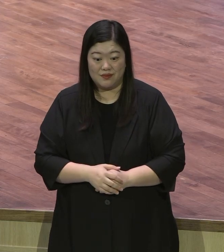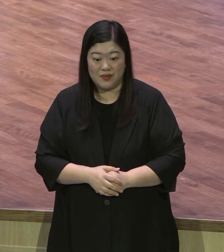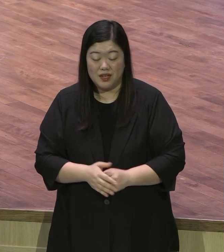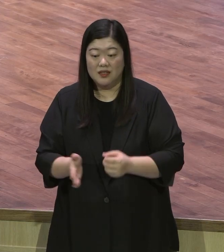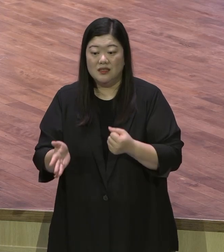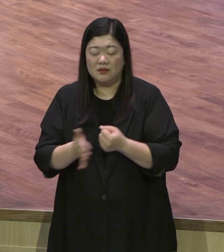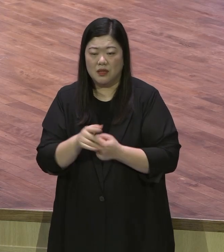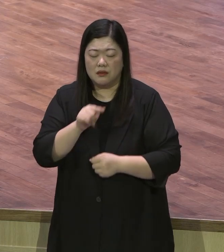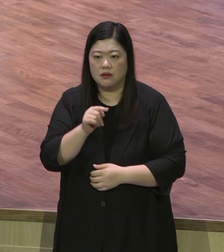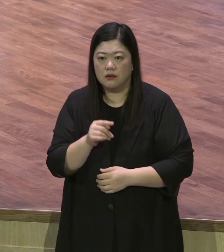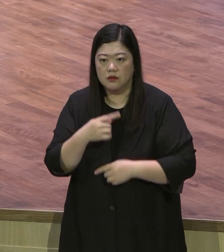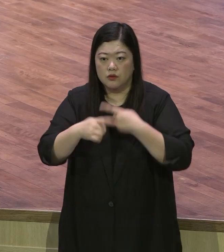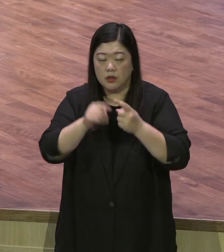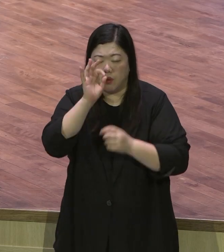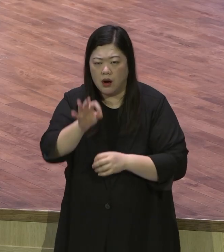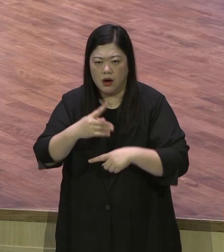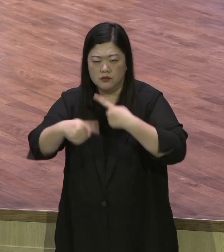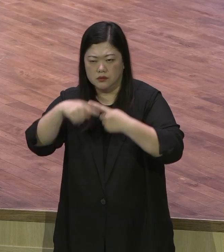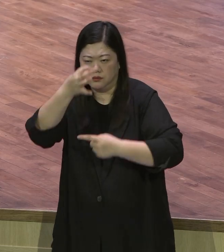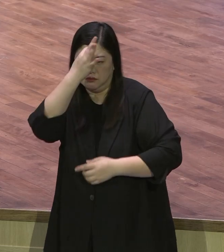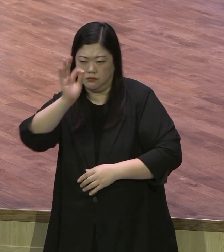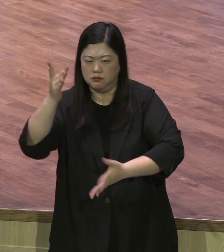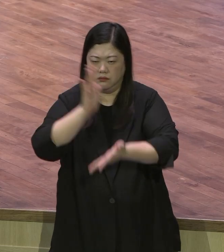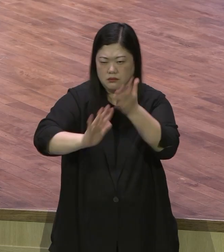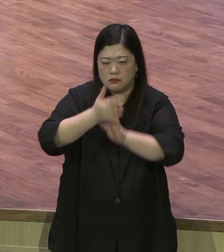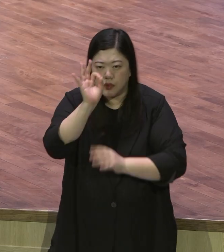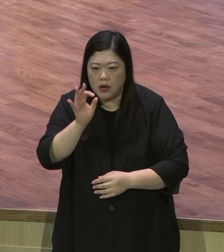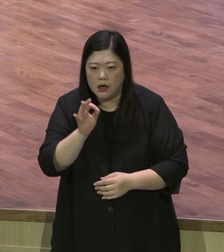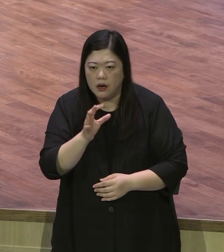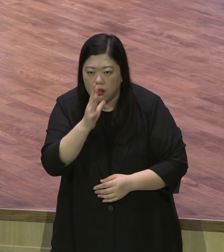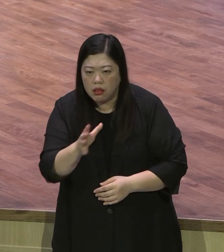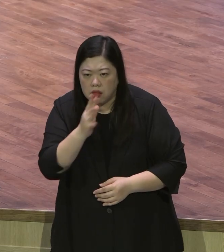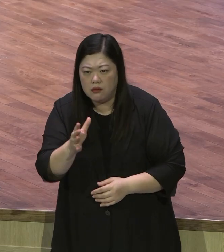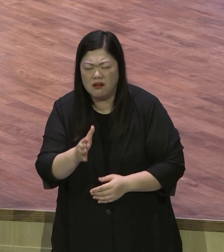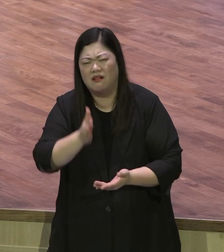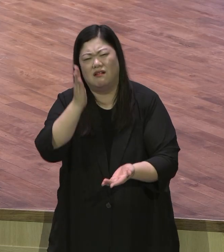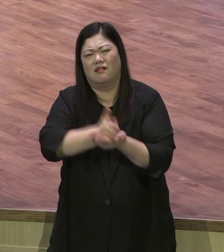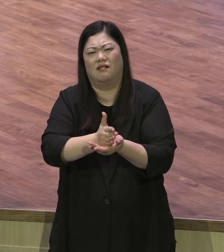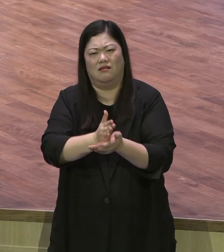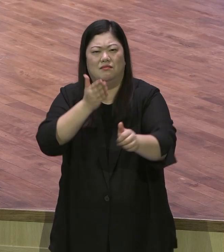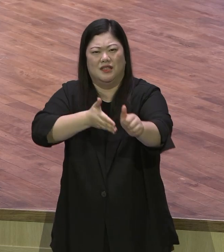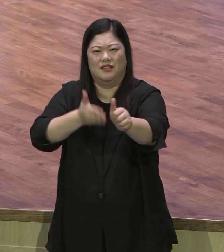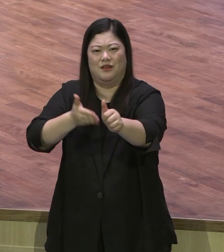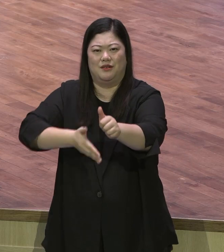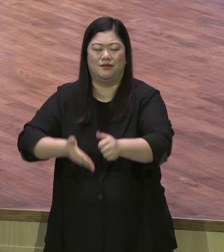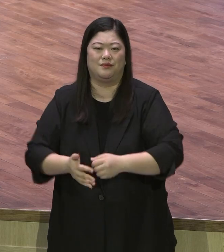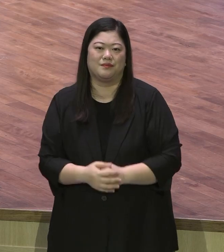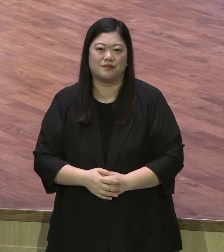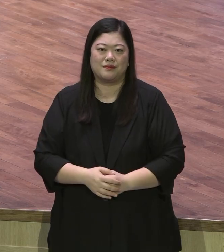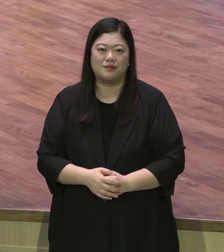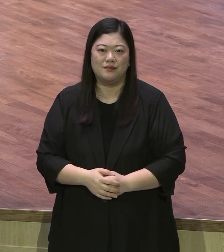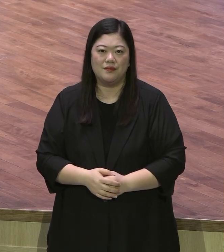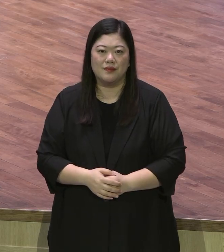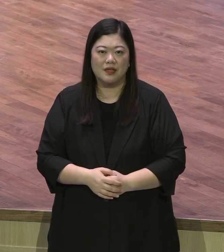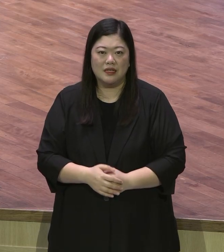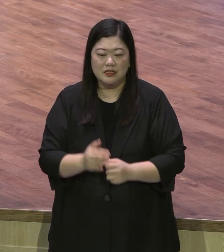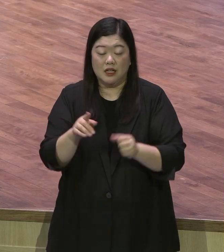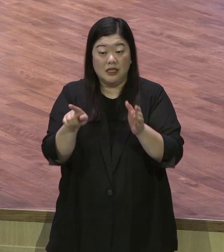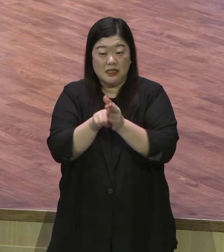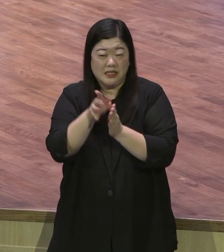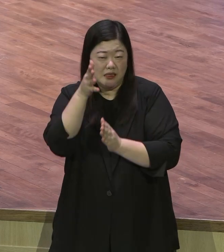소금한 돼요. 시간이 흐를수록 하나님의 말씀을 가감하는 일들이 계속 발생됩니다. 그래서 여러분들이